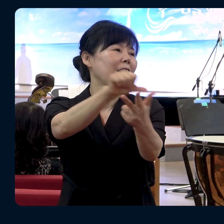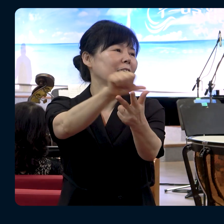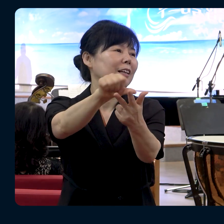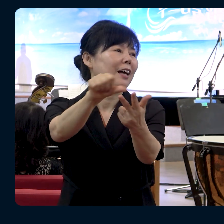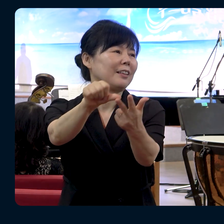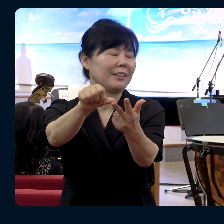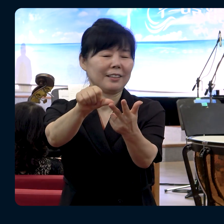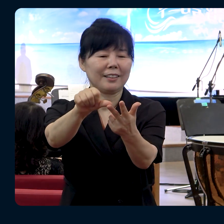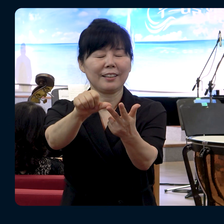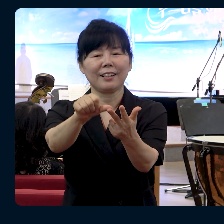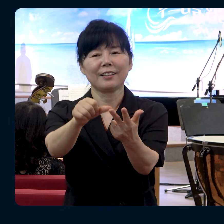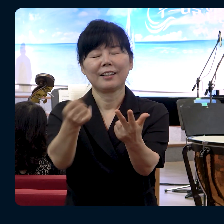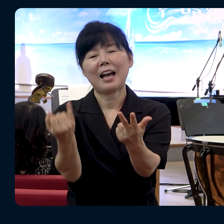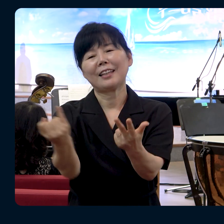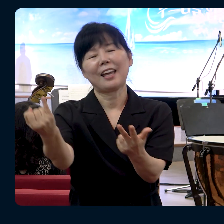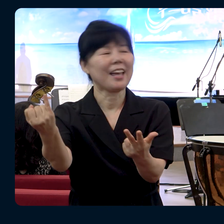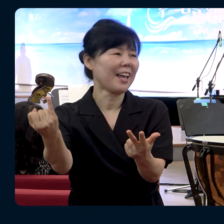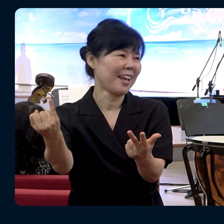여자분이 한 분 계세요.